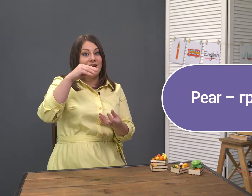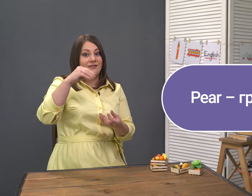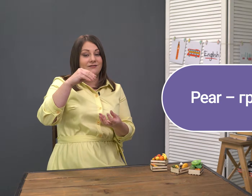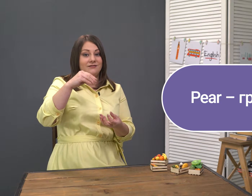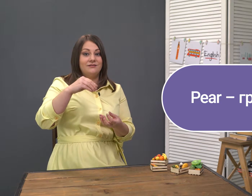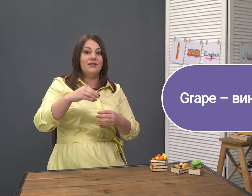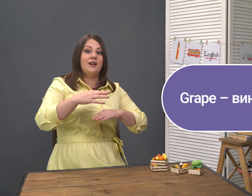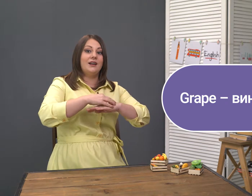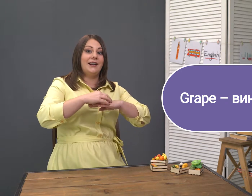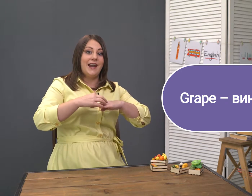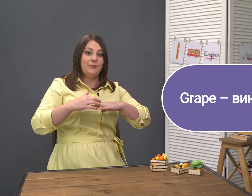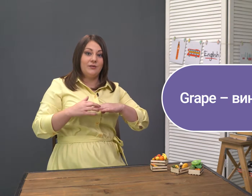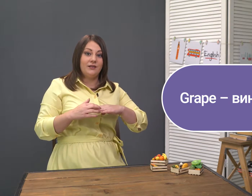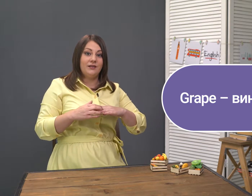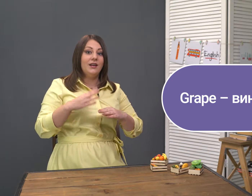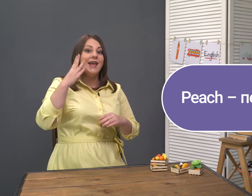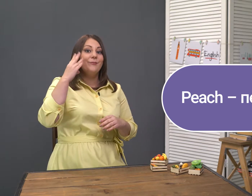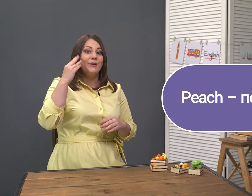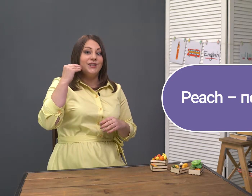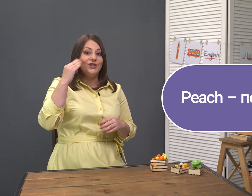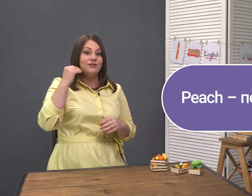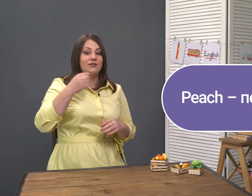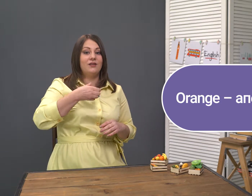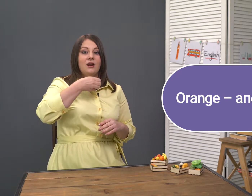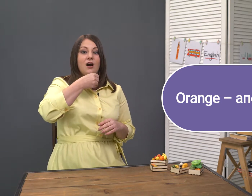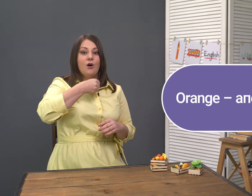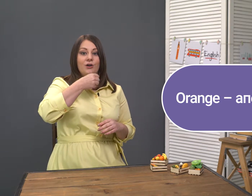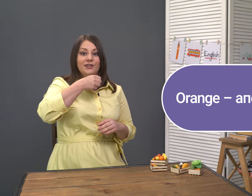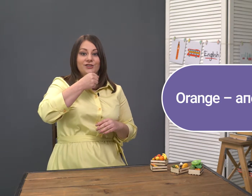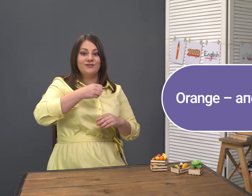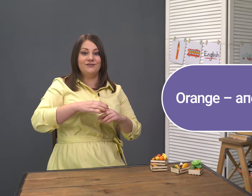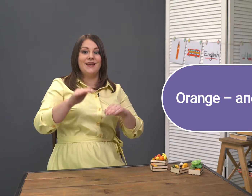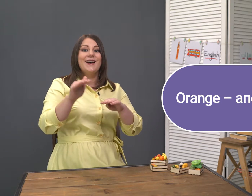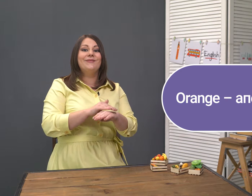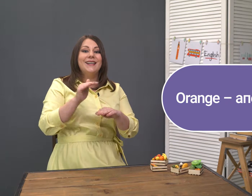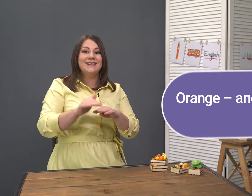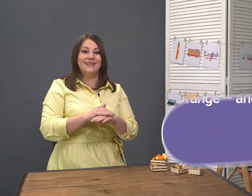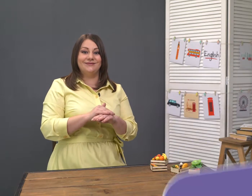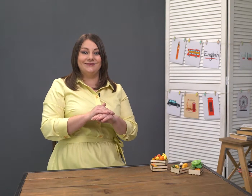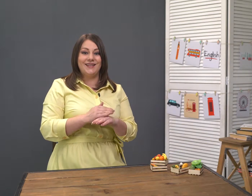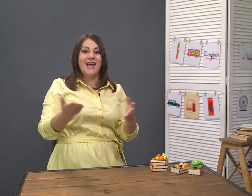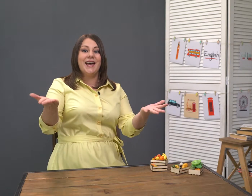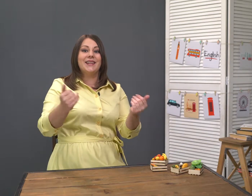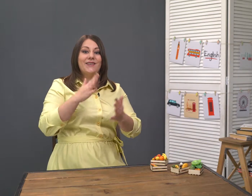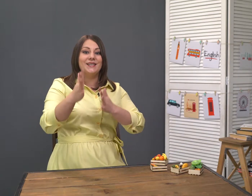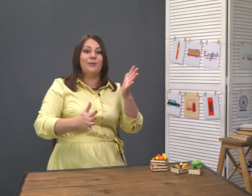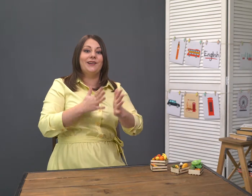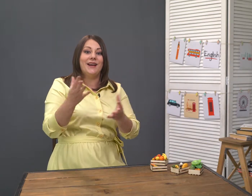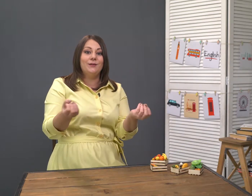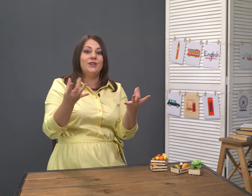Peer. Grape. Peach. Orange. Молодцы. Давайте проговорим